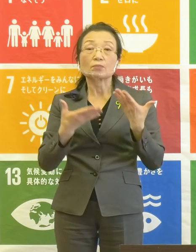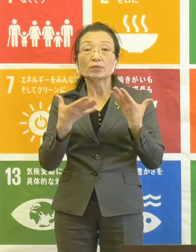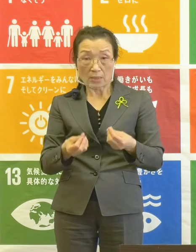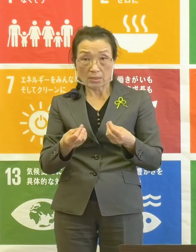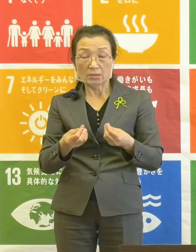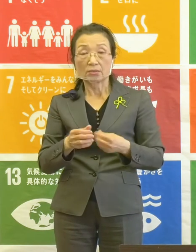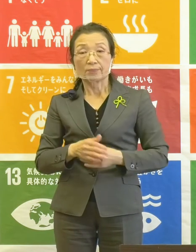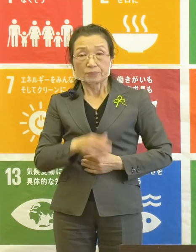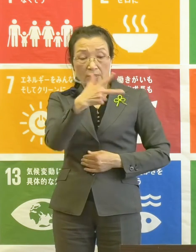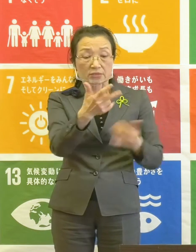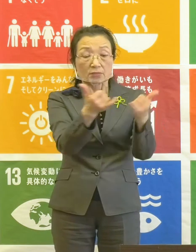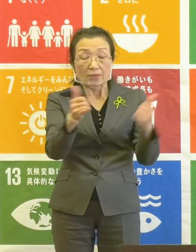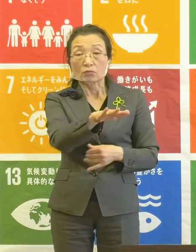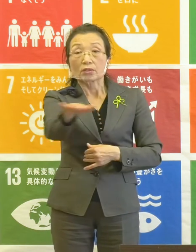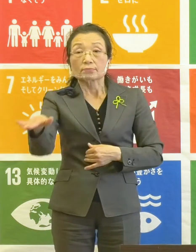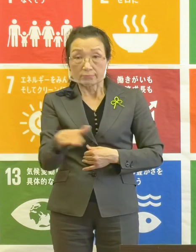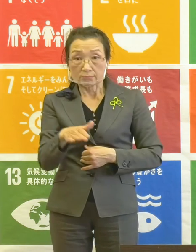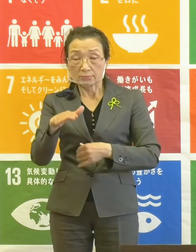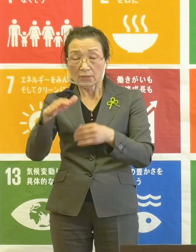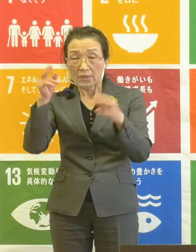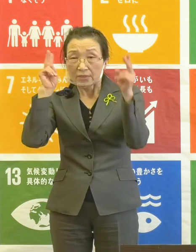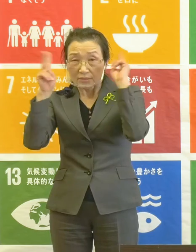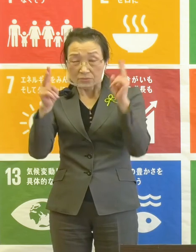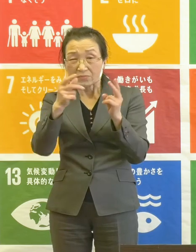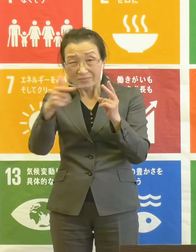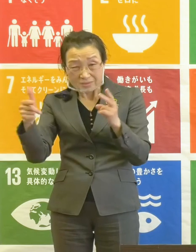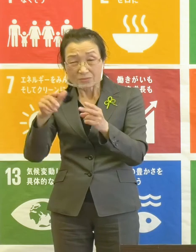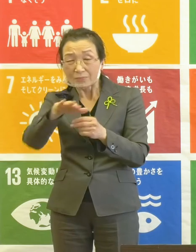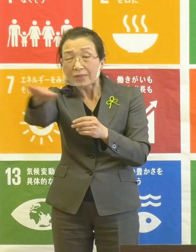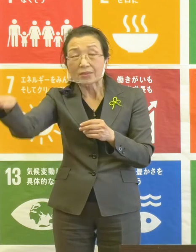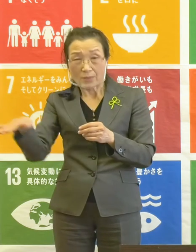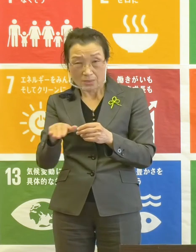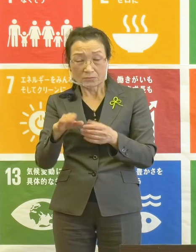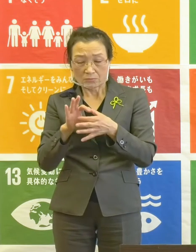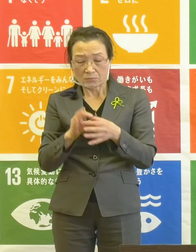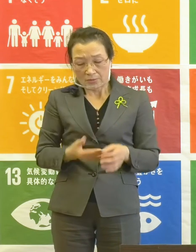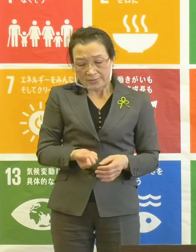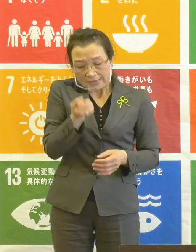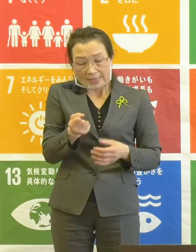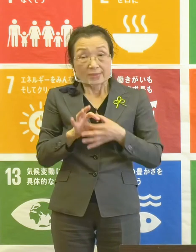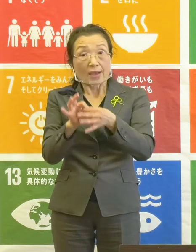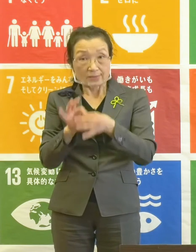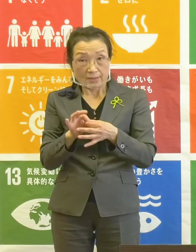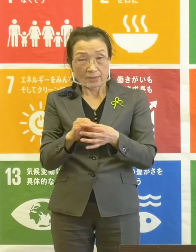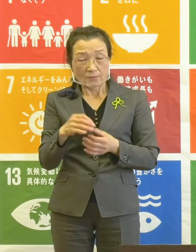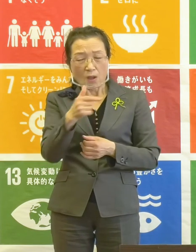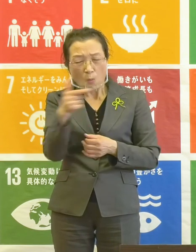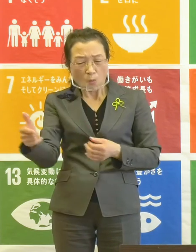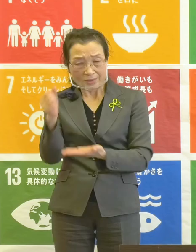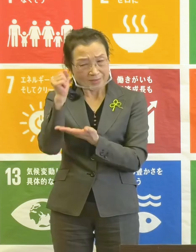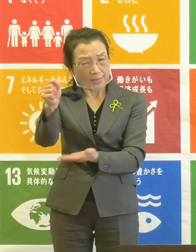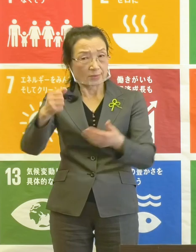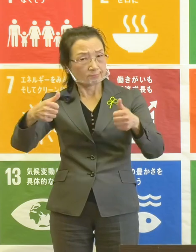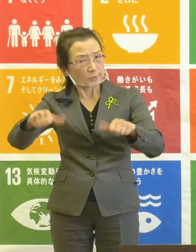した市民の方、事業者の方々との信頼関係は大きな財産であることを 気づかされた